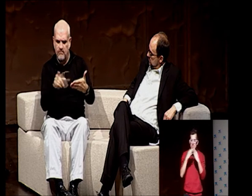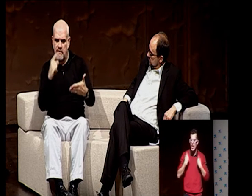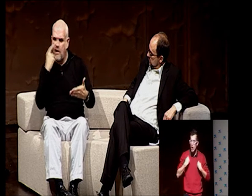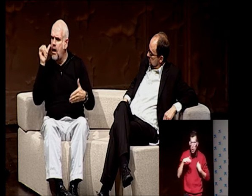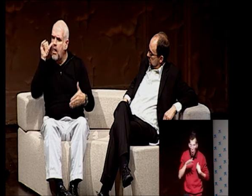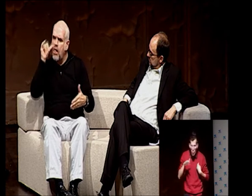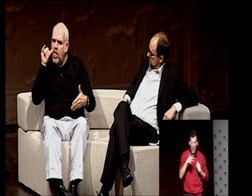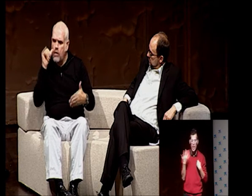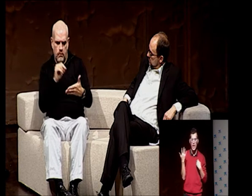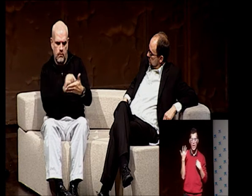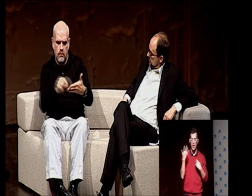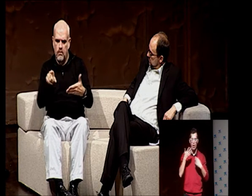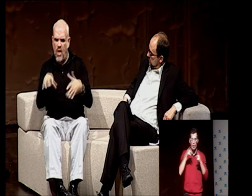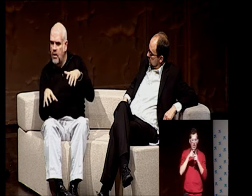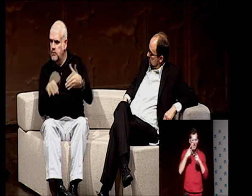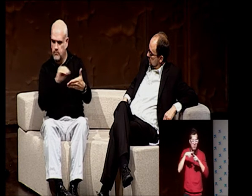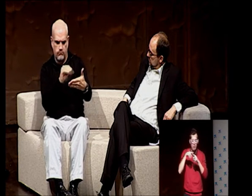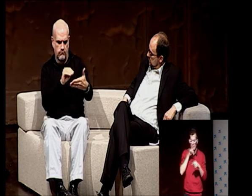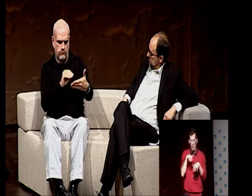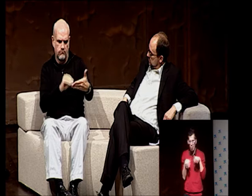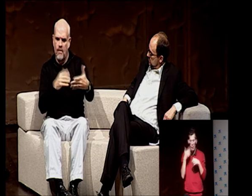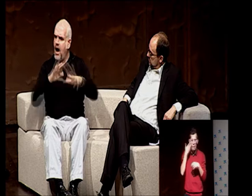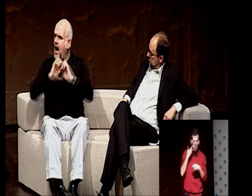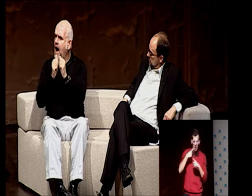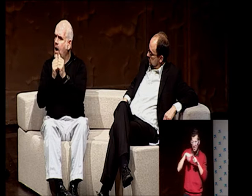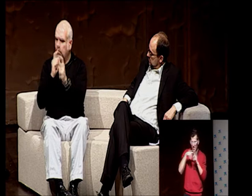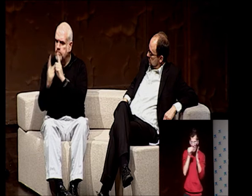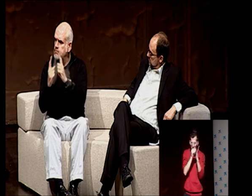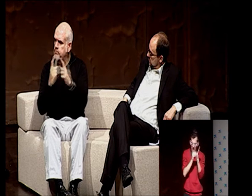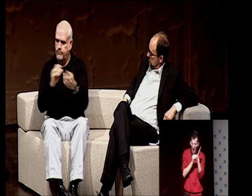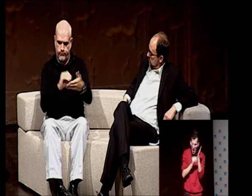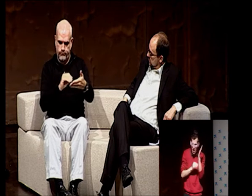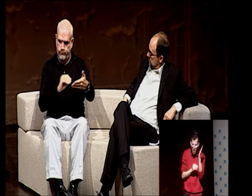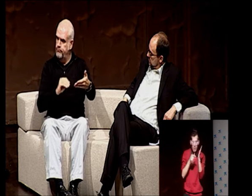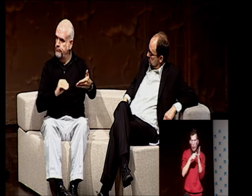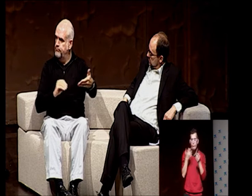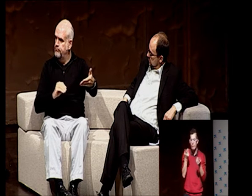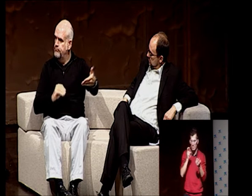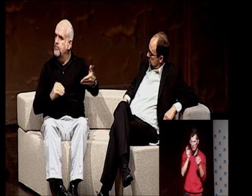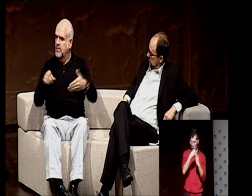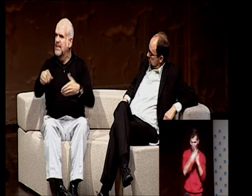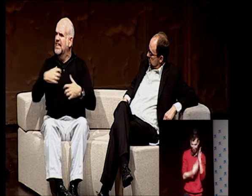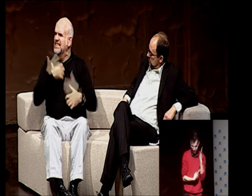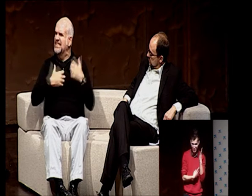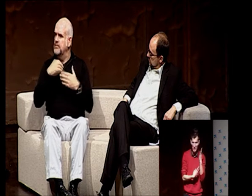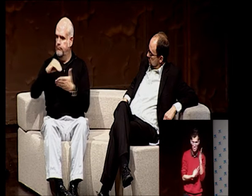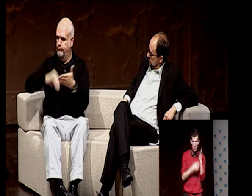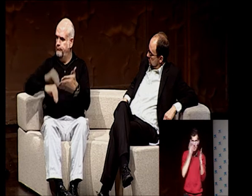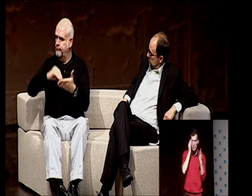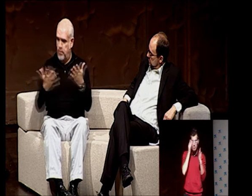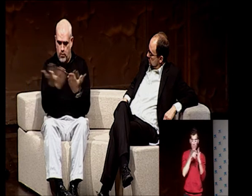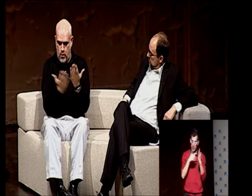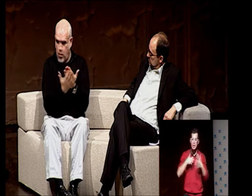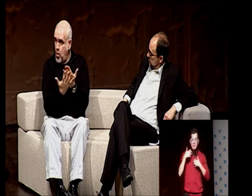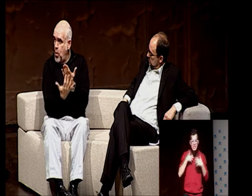sordas e históricamente en Irlanda y por ejemplo se ha descubierto nombres y apellidos de personas